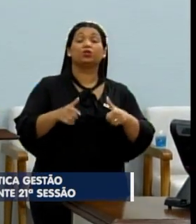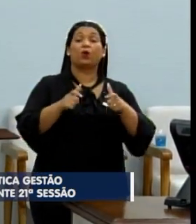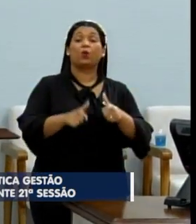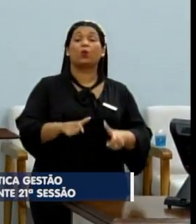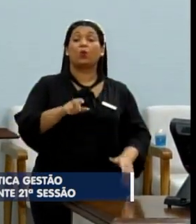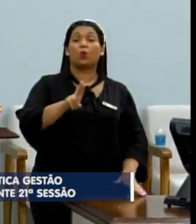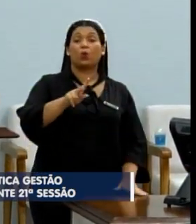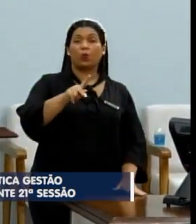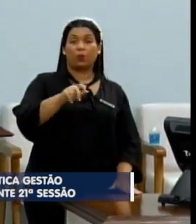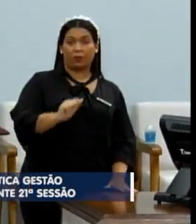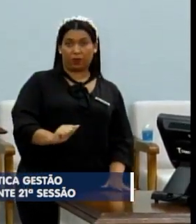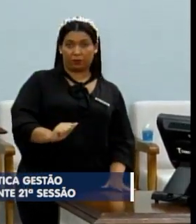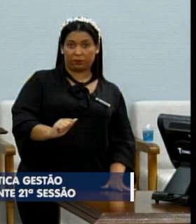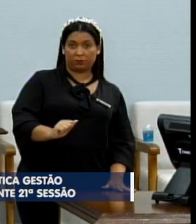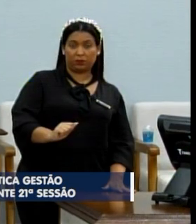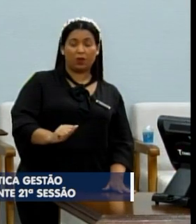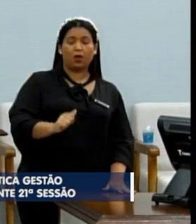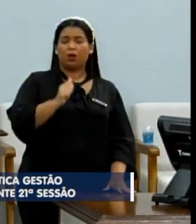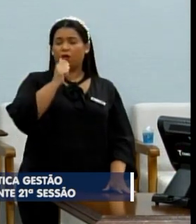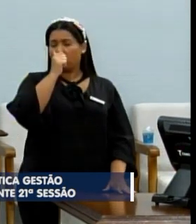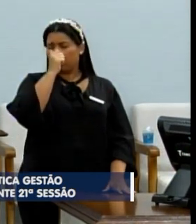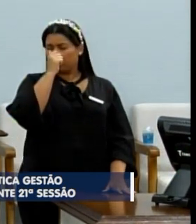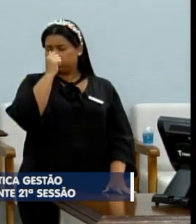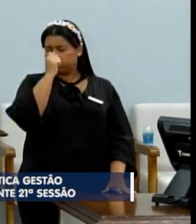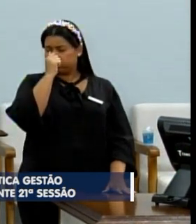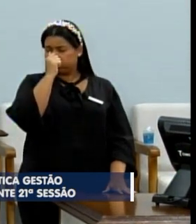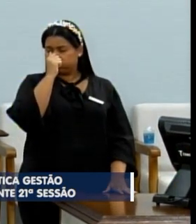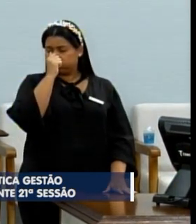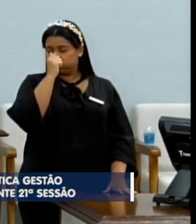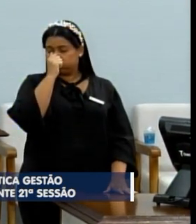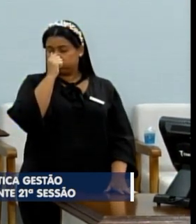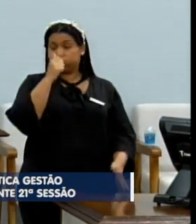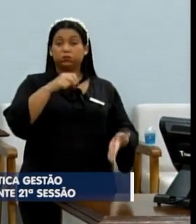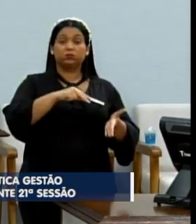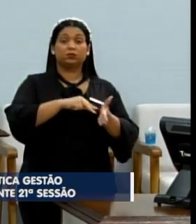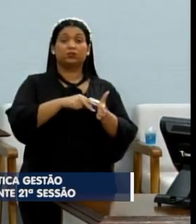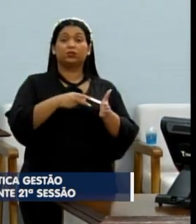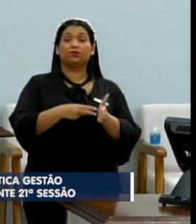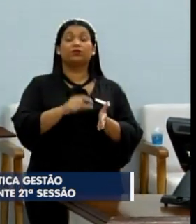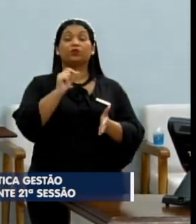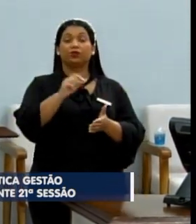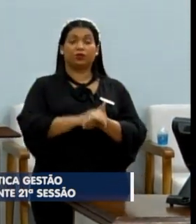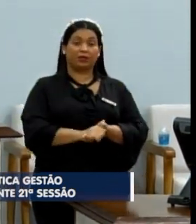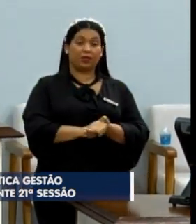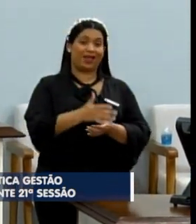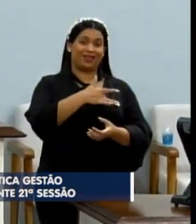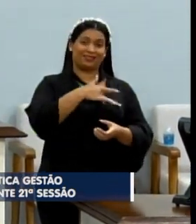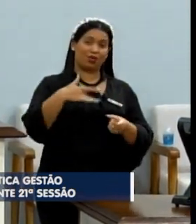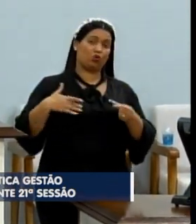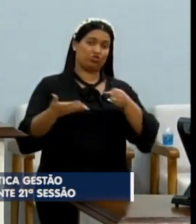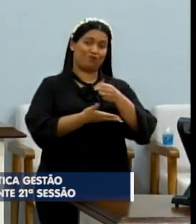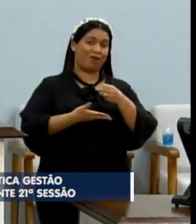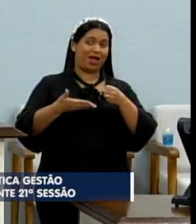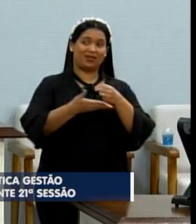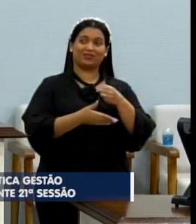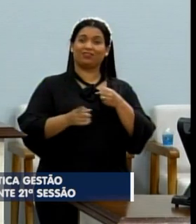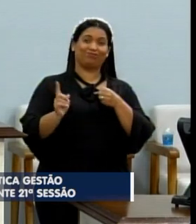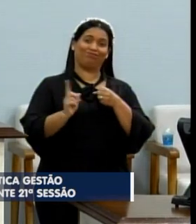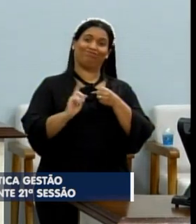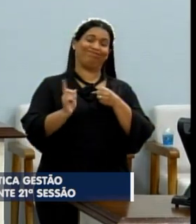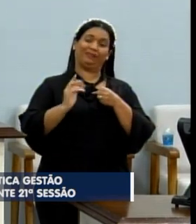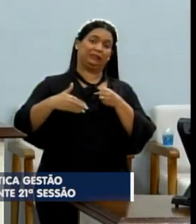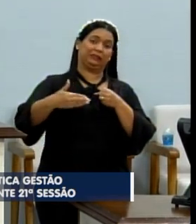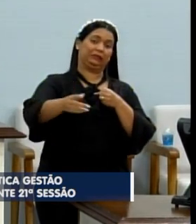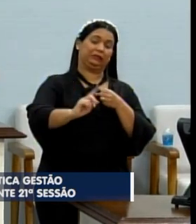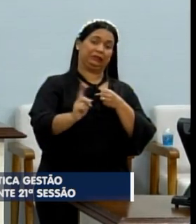upas UPA superlotada significa que a atenção básica não tá funcionando que a unidade básica de